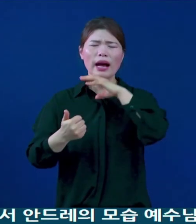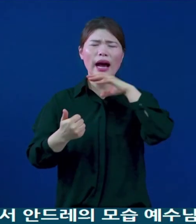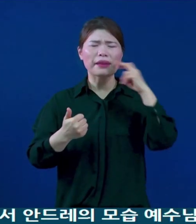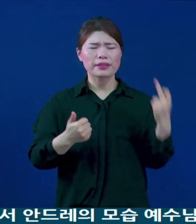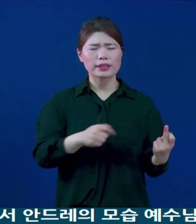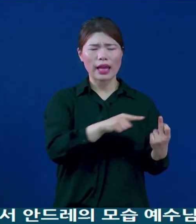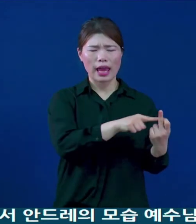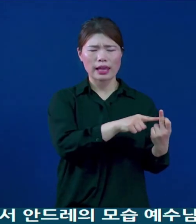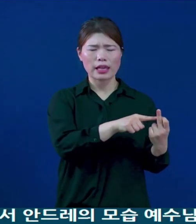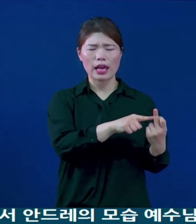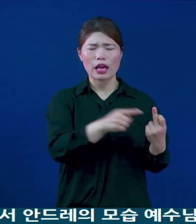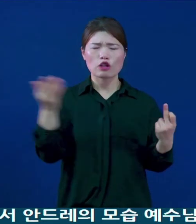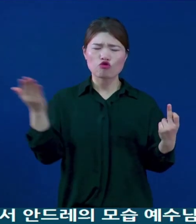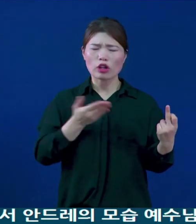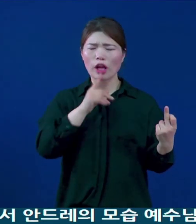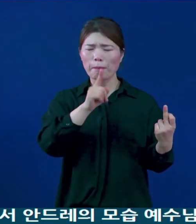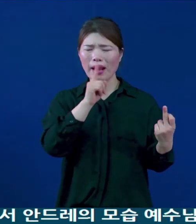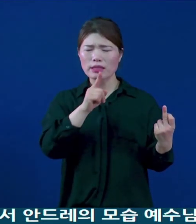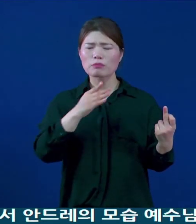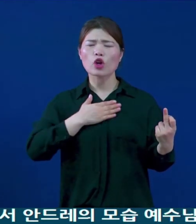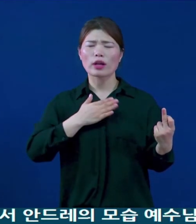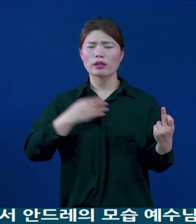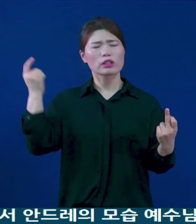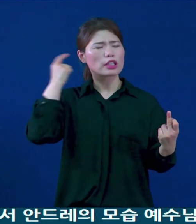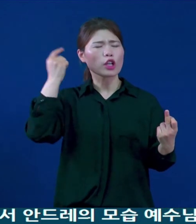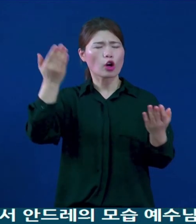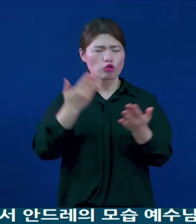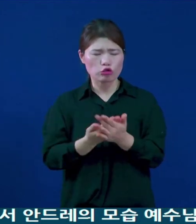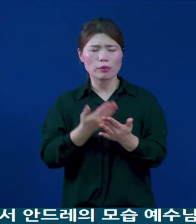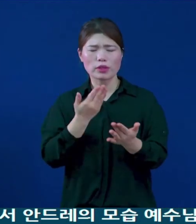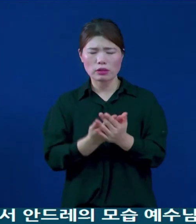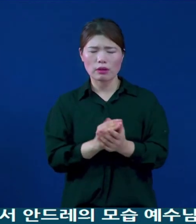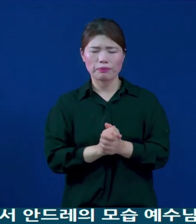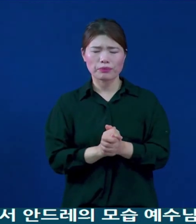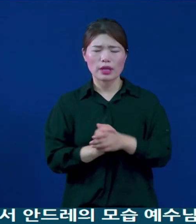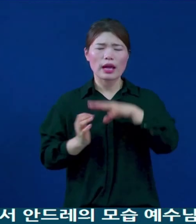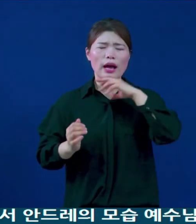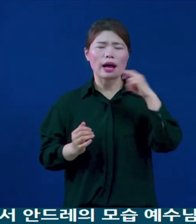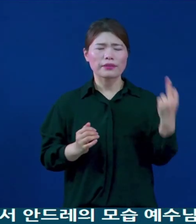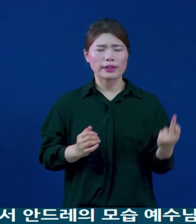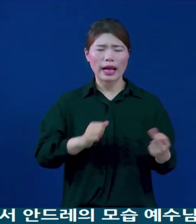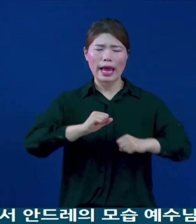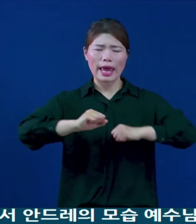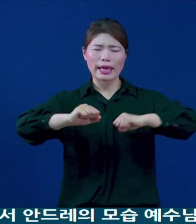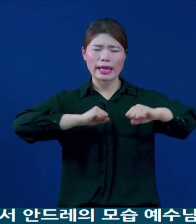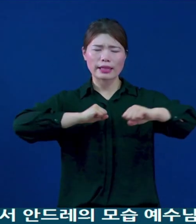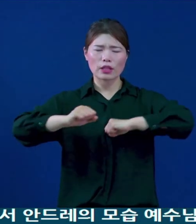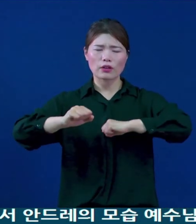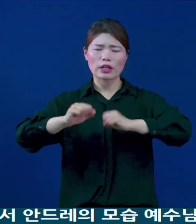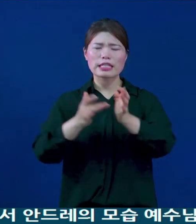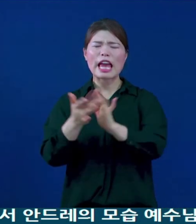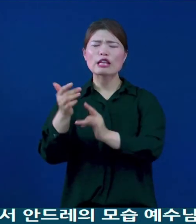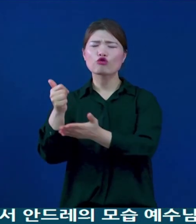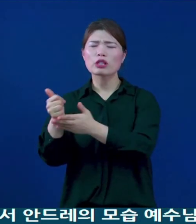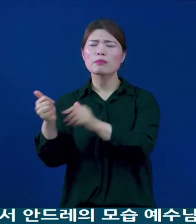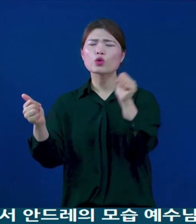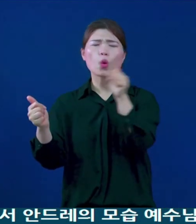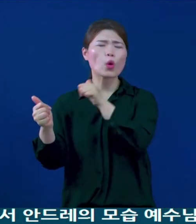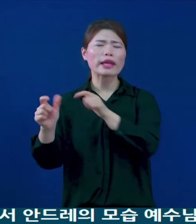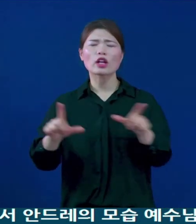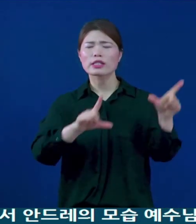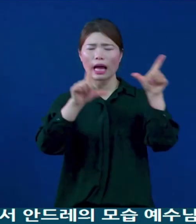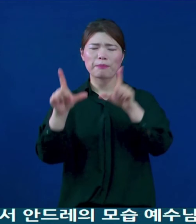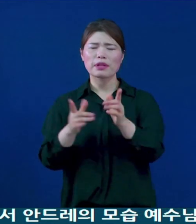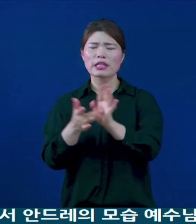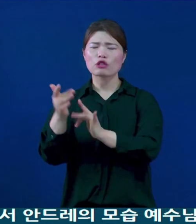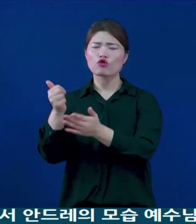말씀을 우리에게도 들려주시고, 안드레가 행하였던 예수님을 소개하는 삶, 예수님과 끝까지 같이